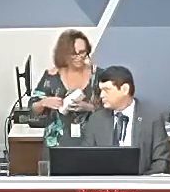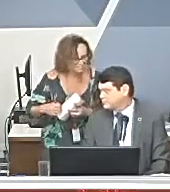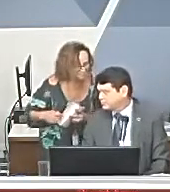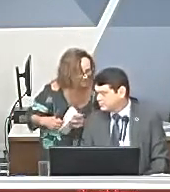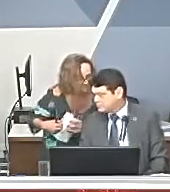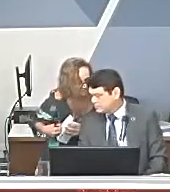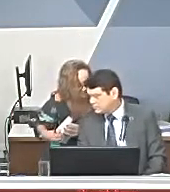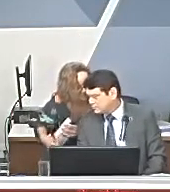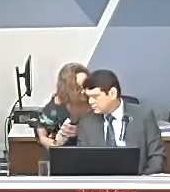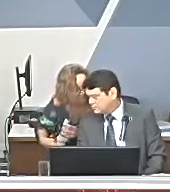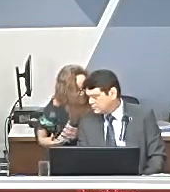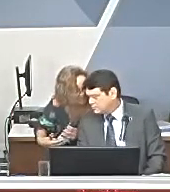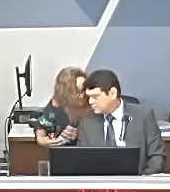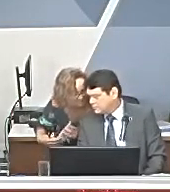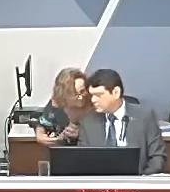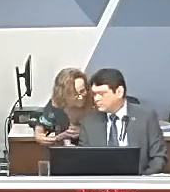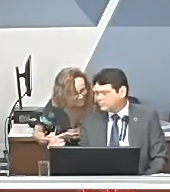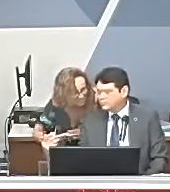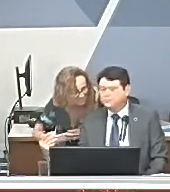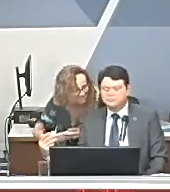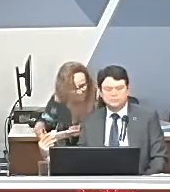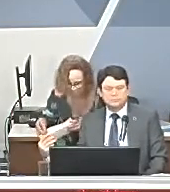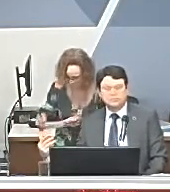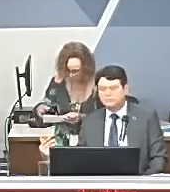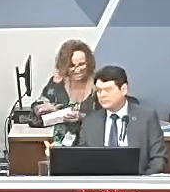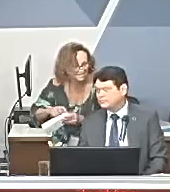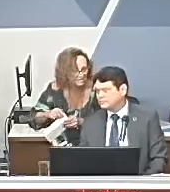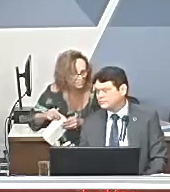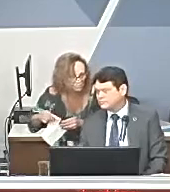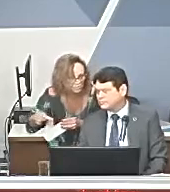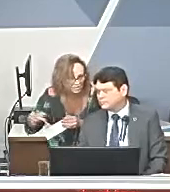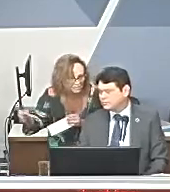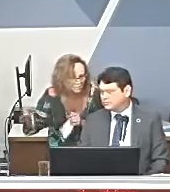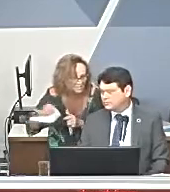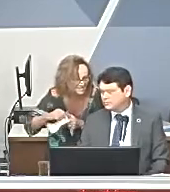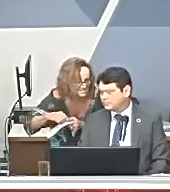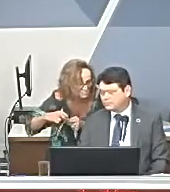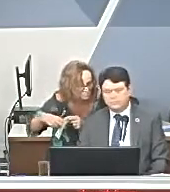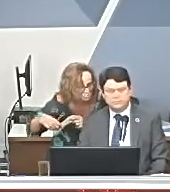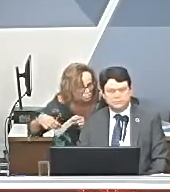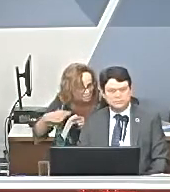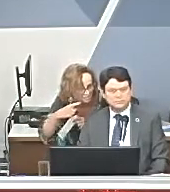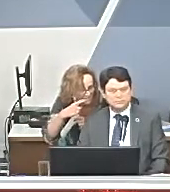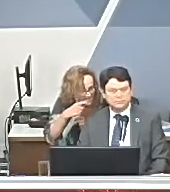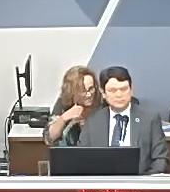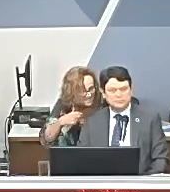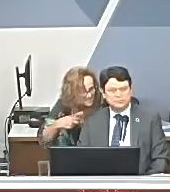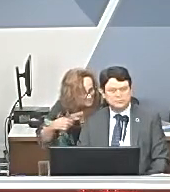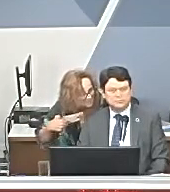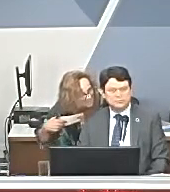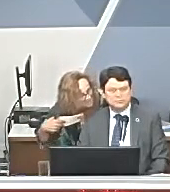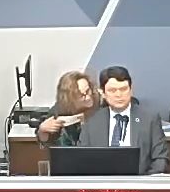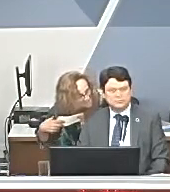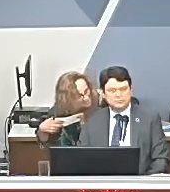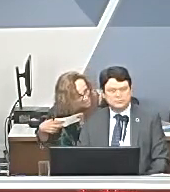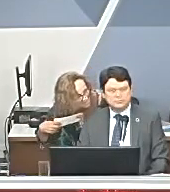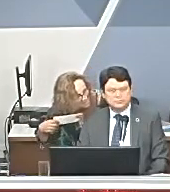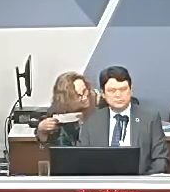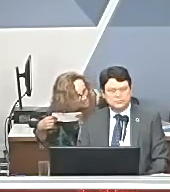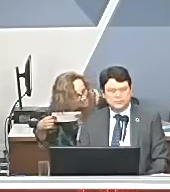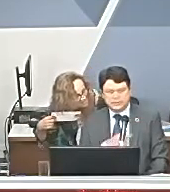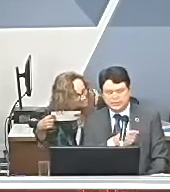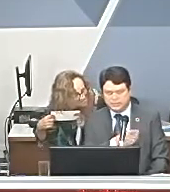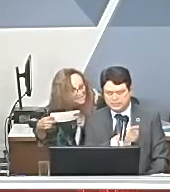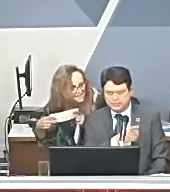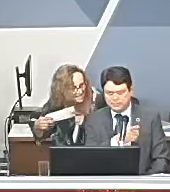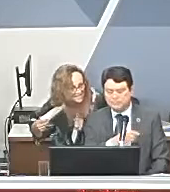eu gostaria de cumprimentá lo de novo pela iniciativa deputado josé guilherme sim essa brilhante